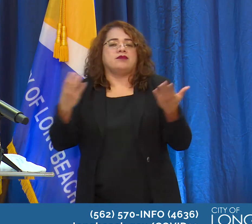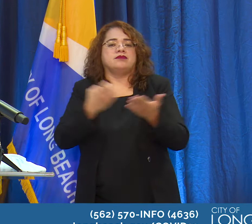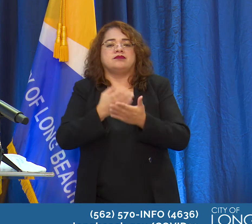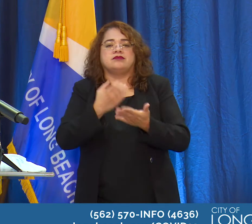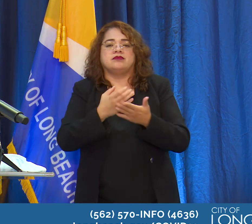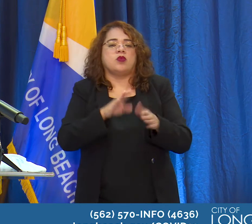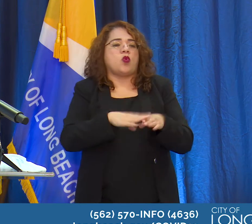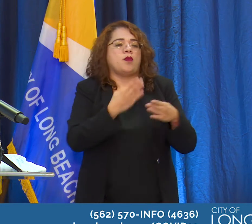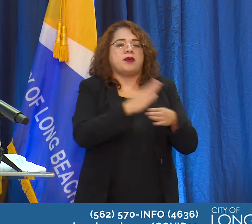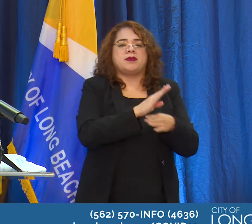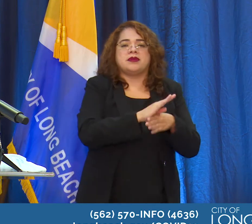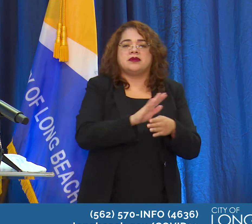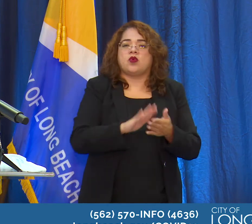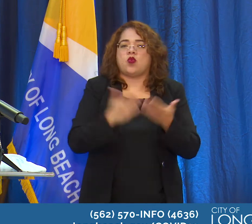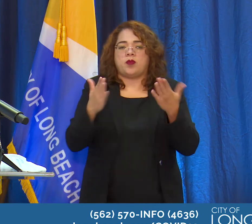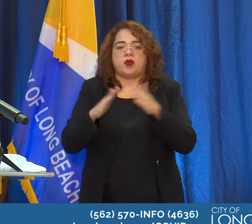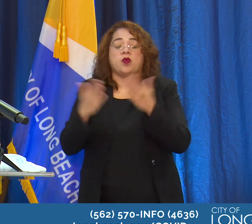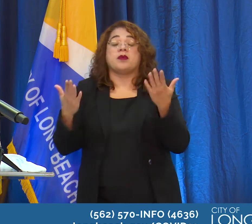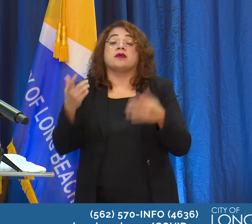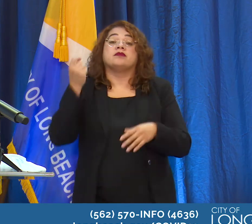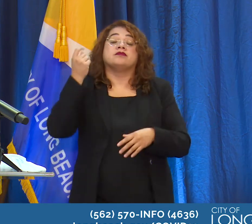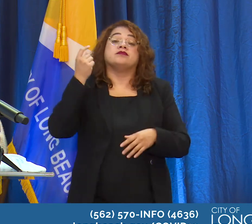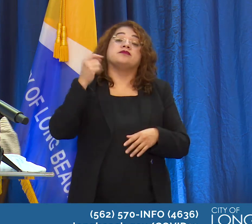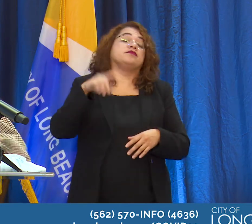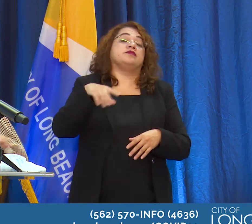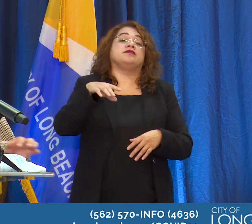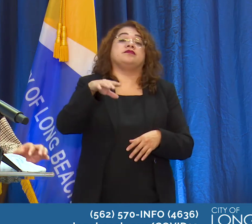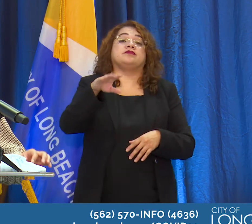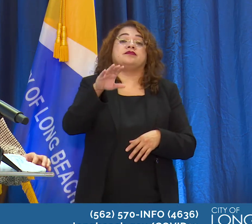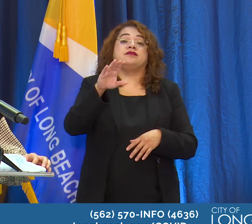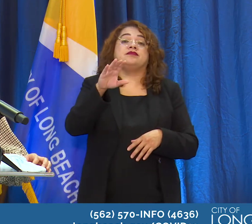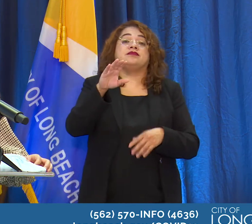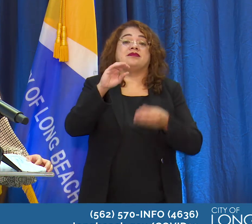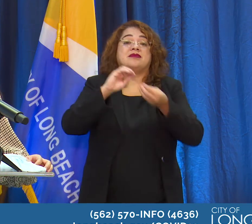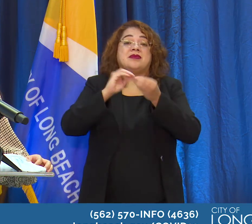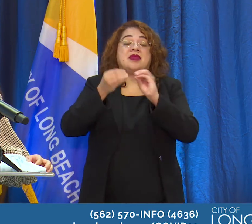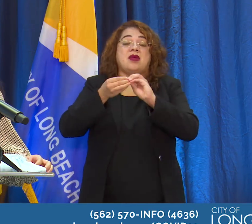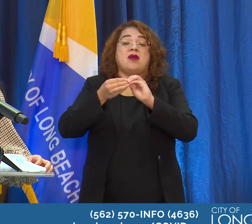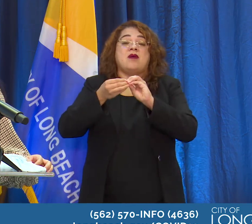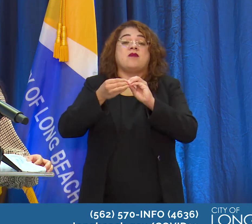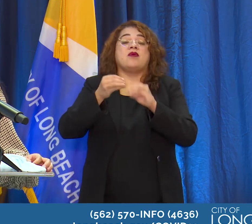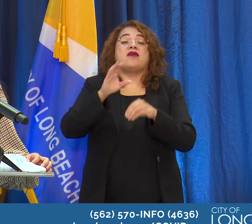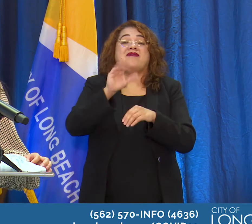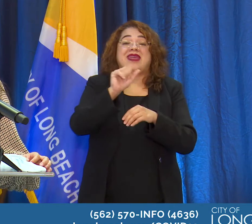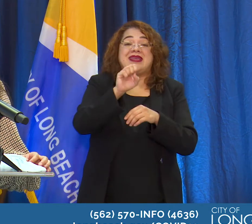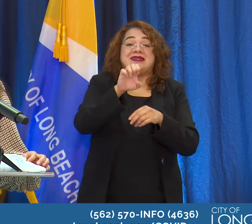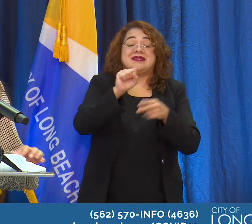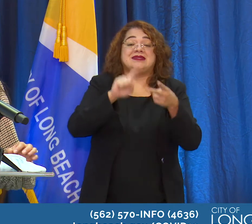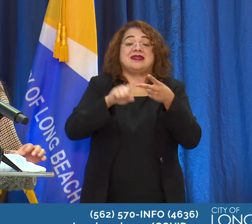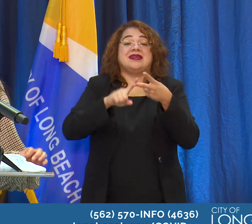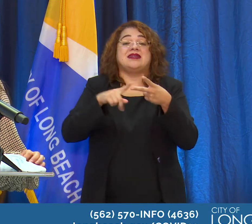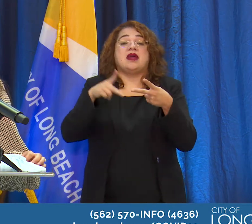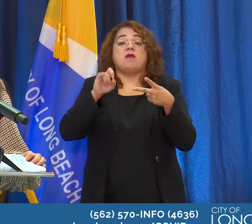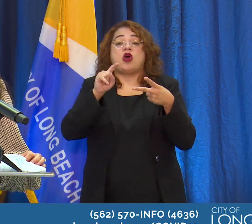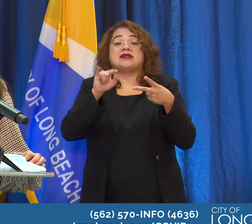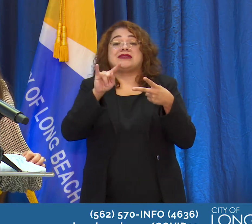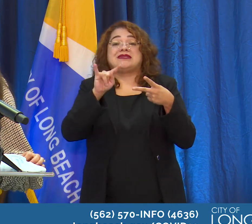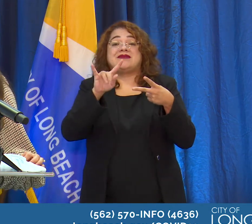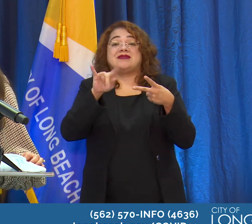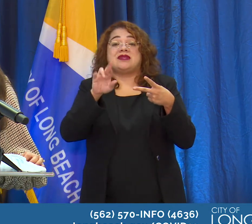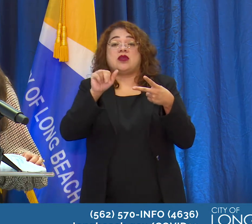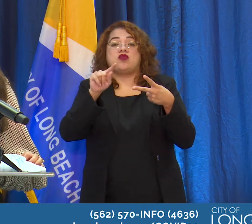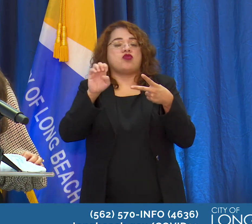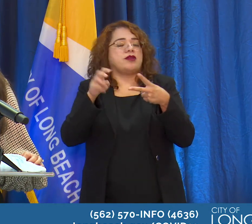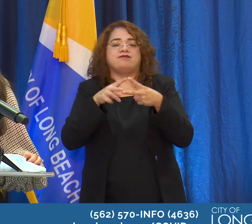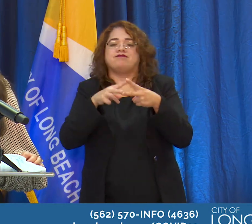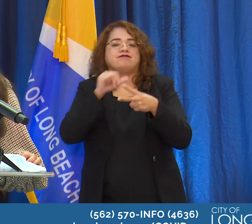llegando, que es el número de casos y tasa de positividad. La tercera imagen fue la criteria